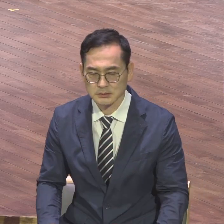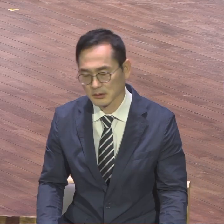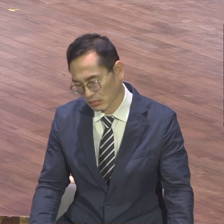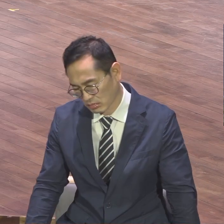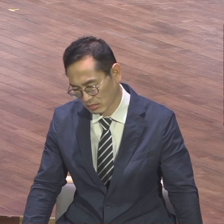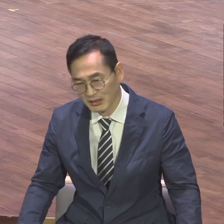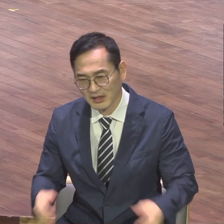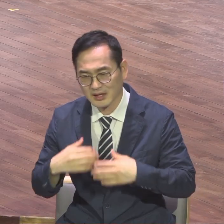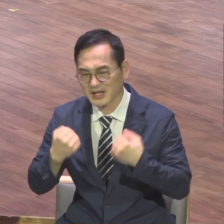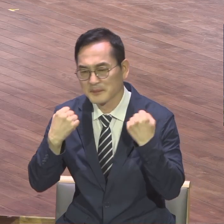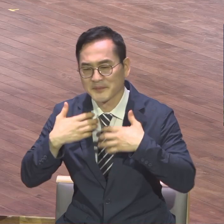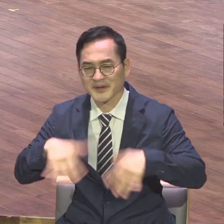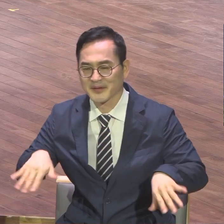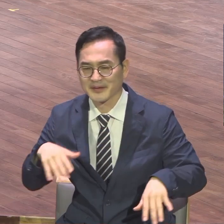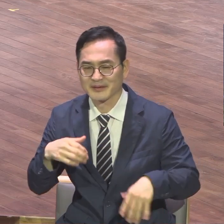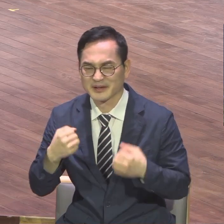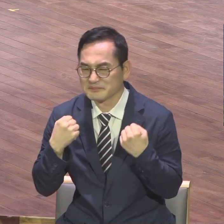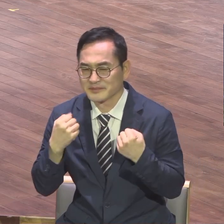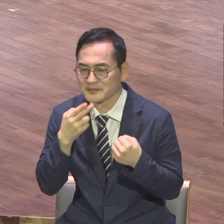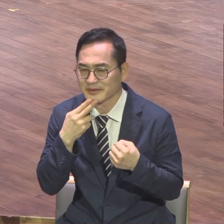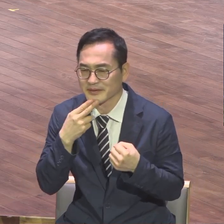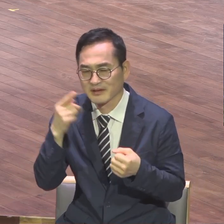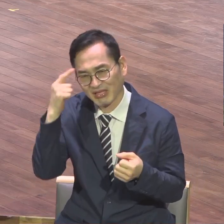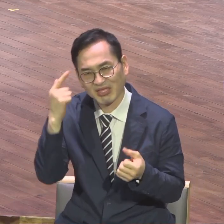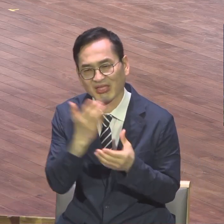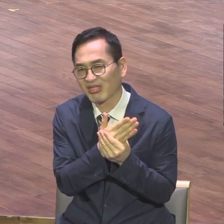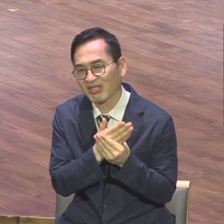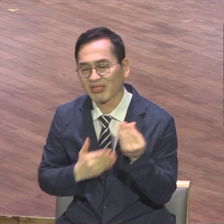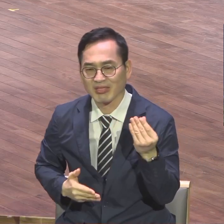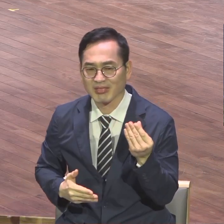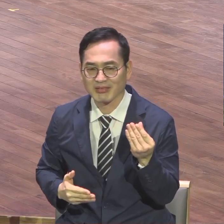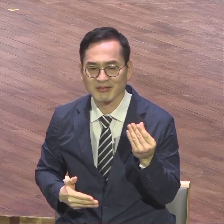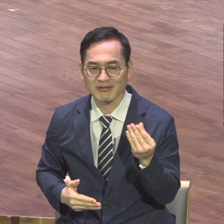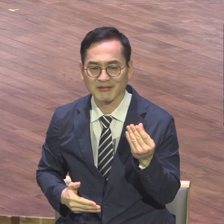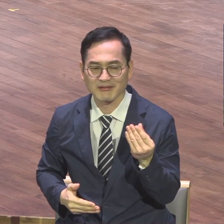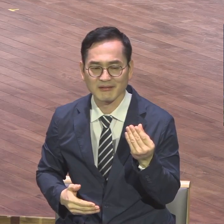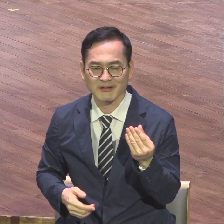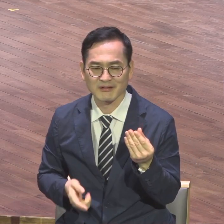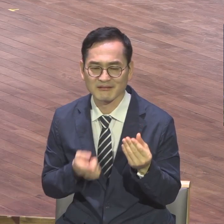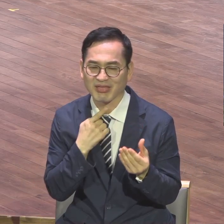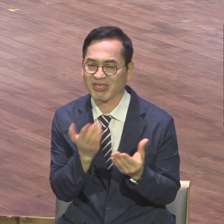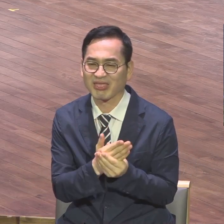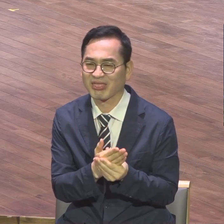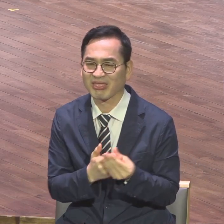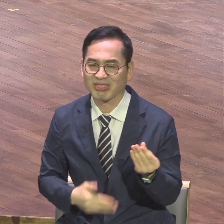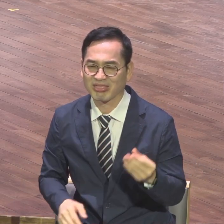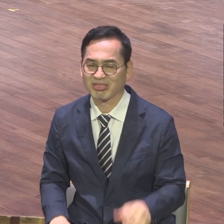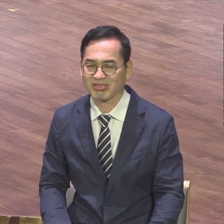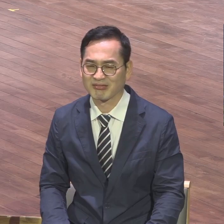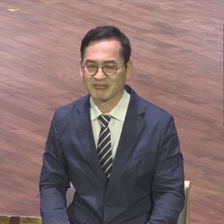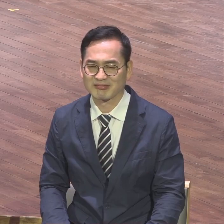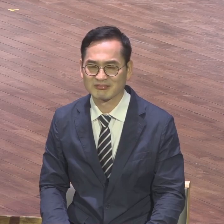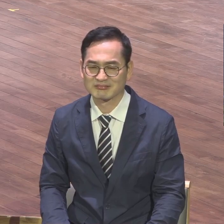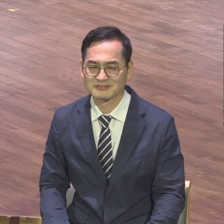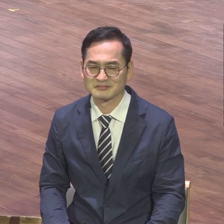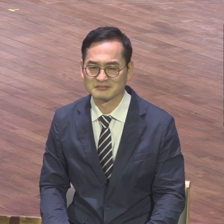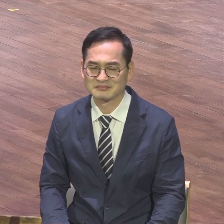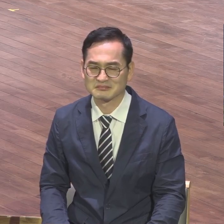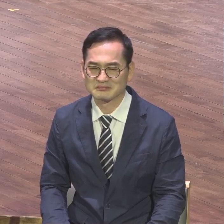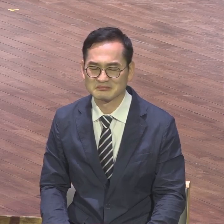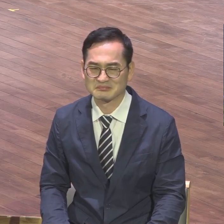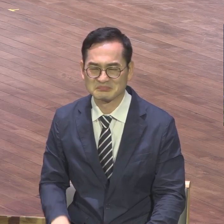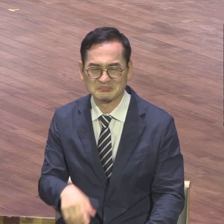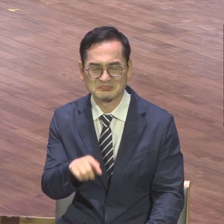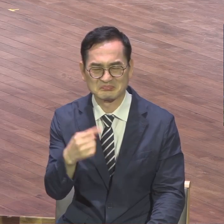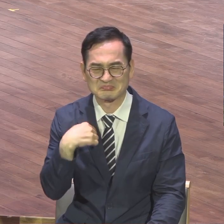빠졌어. 생각도 빠졌어. 마음도 모든 게 네거티브, 부정적이야. 그러니까 성공할 수가